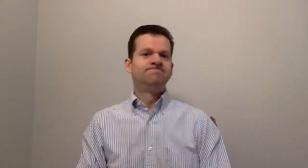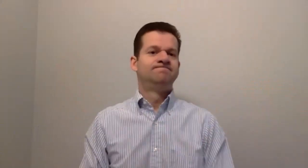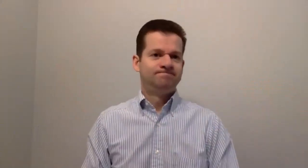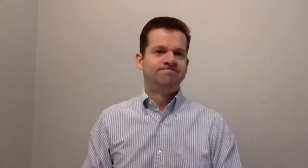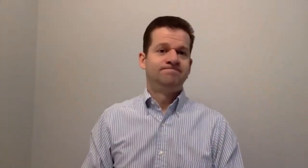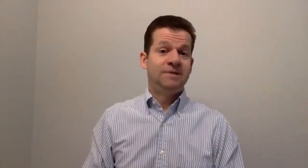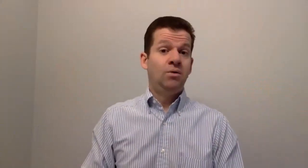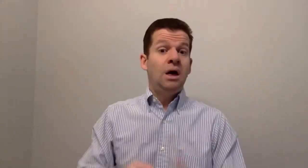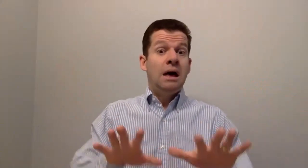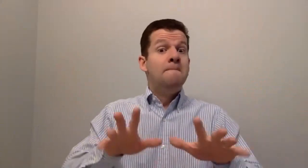Então,